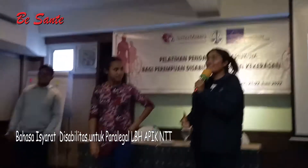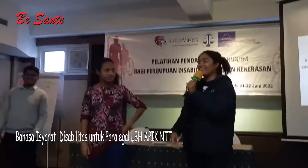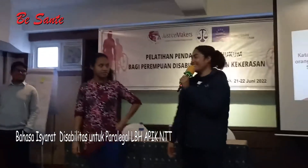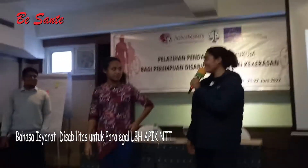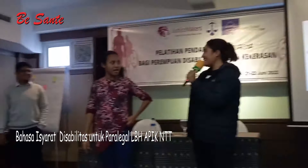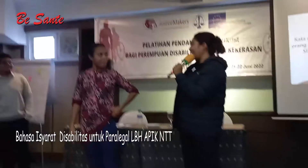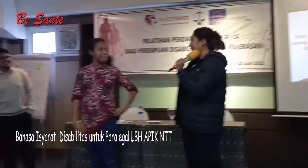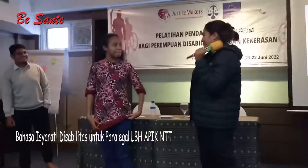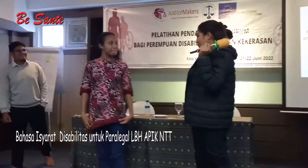ya.